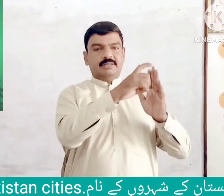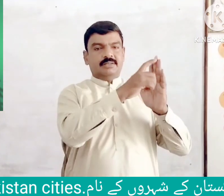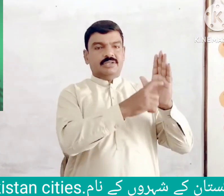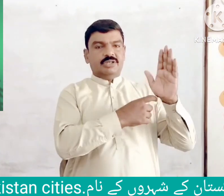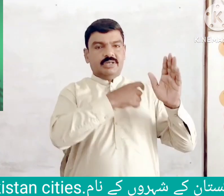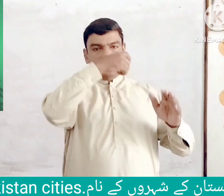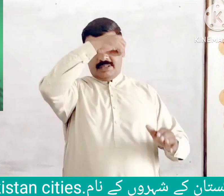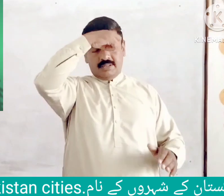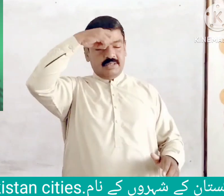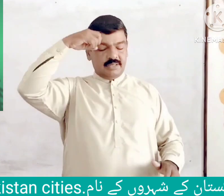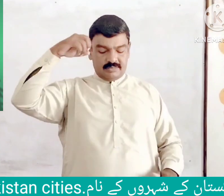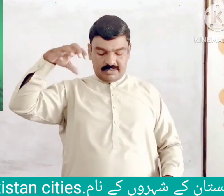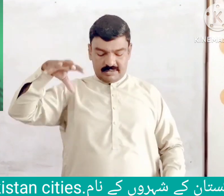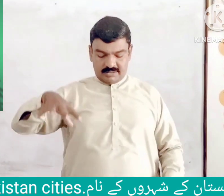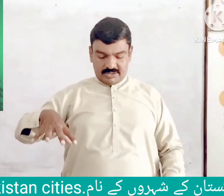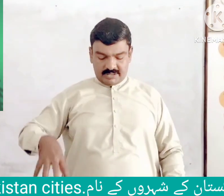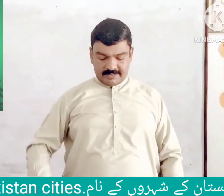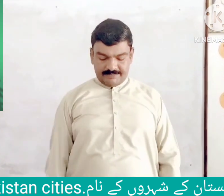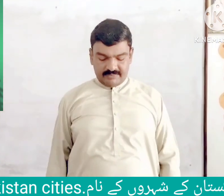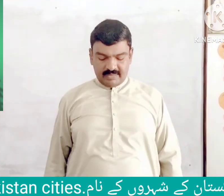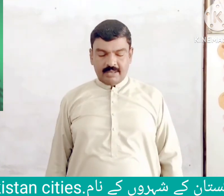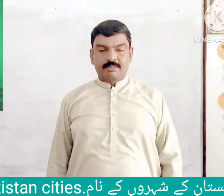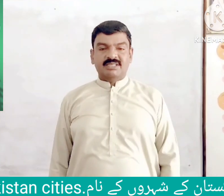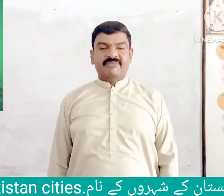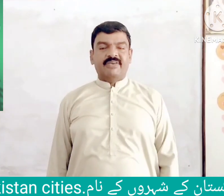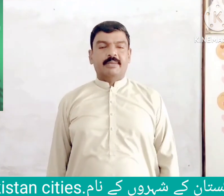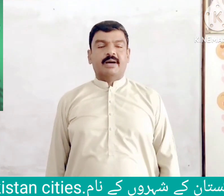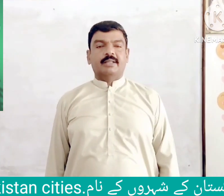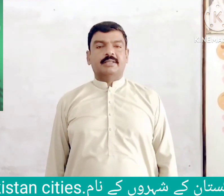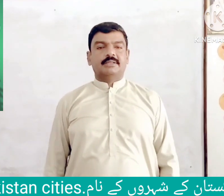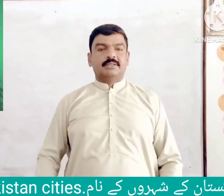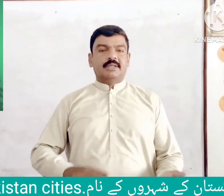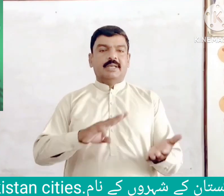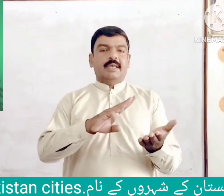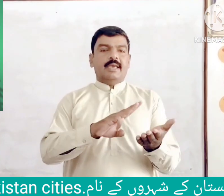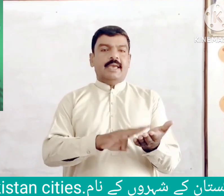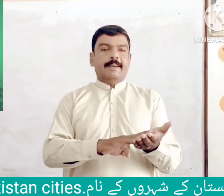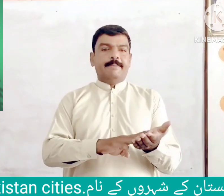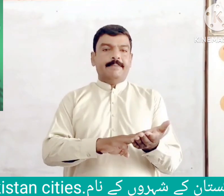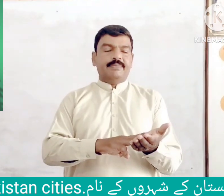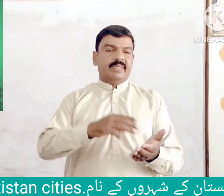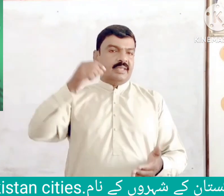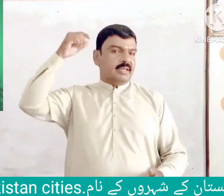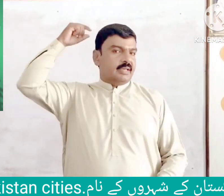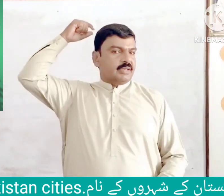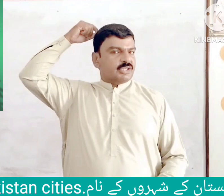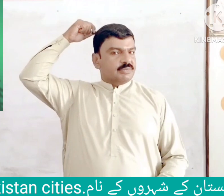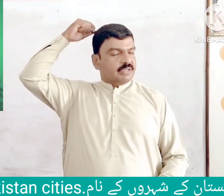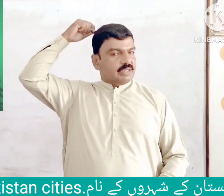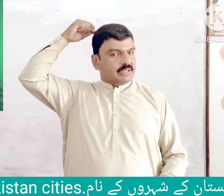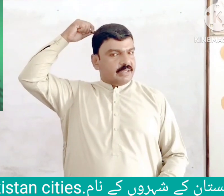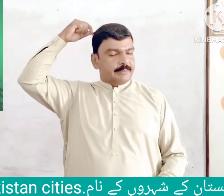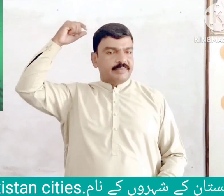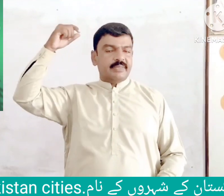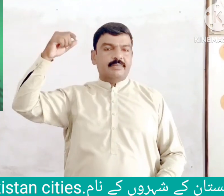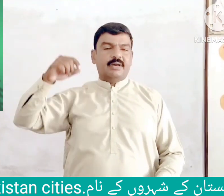जैकबाबाद, J, गर्मी जगह। मुजफ्फराबाद, M, कश्मीर का